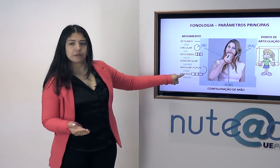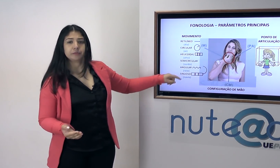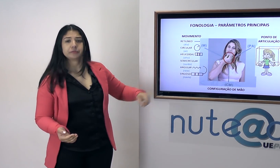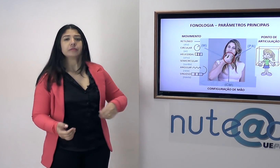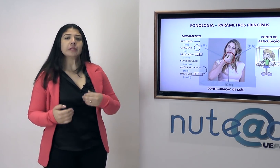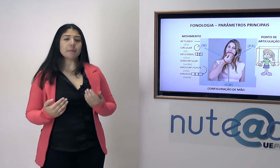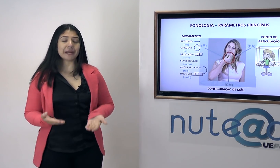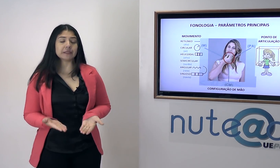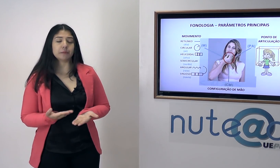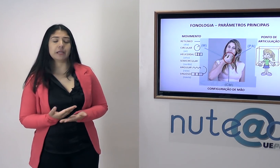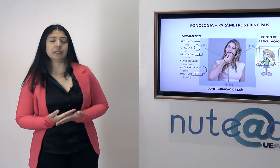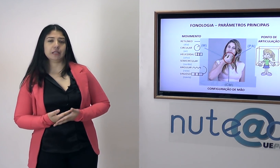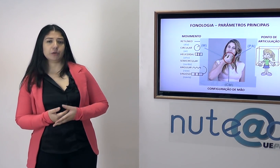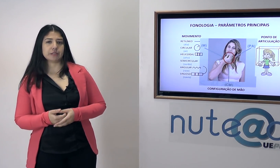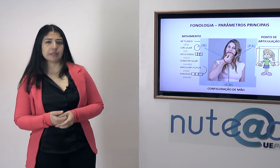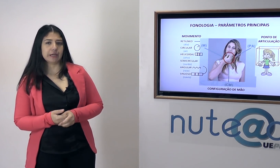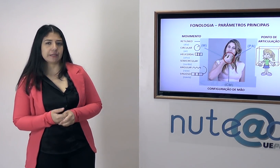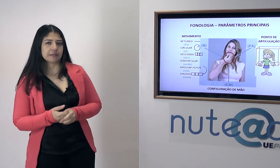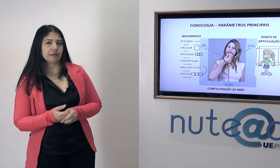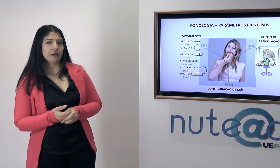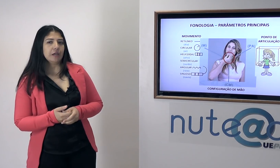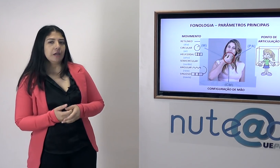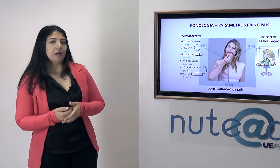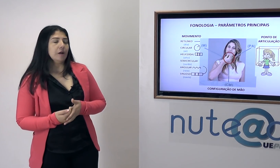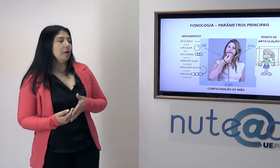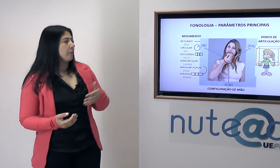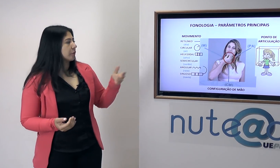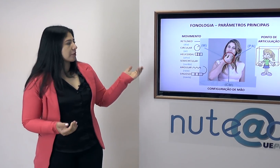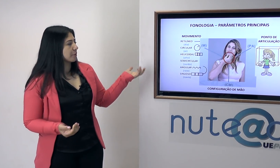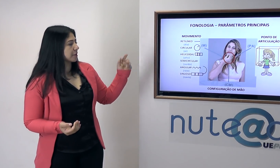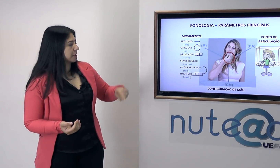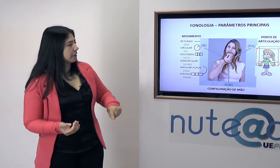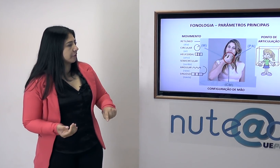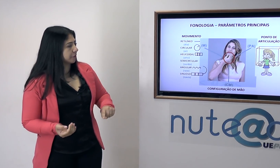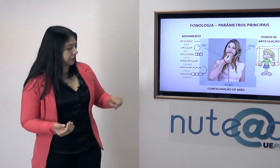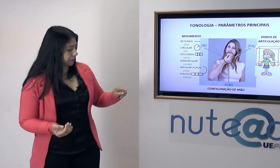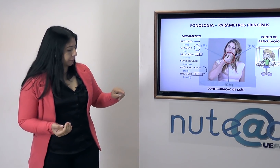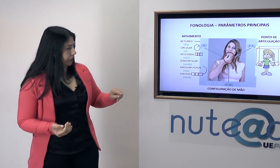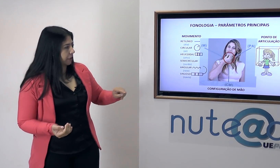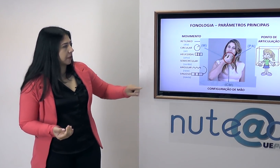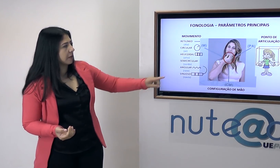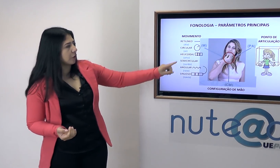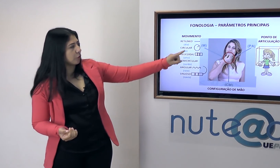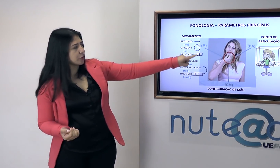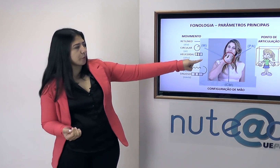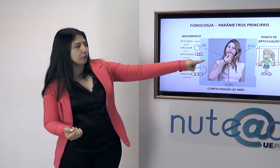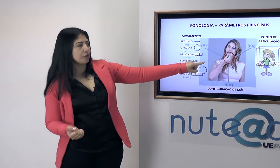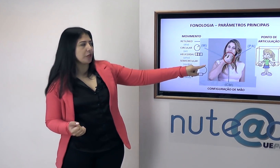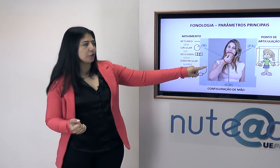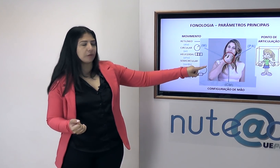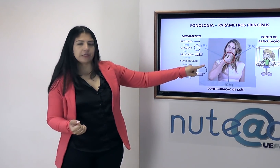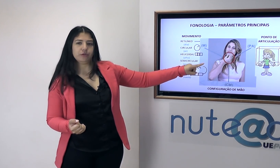sinuosos. Para trabalhar na língua de sinais, nós vamos ter também os pontos de